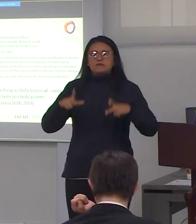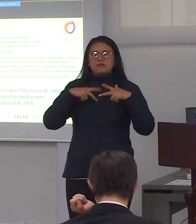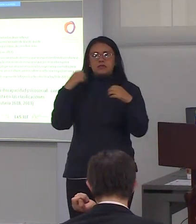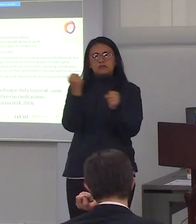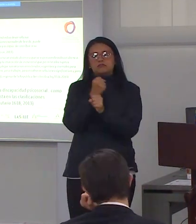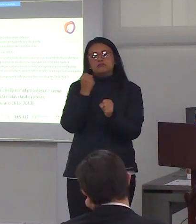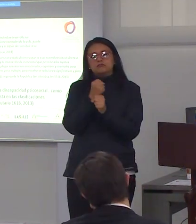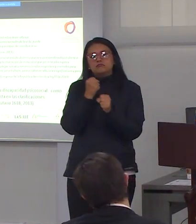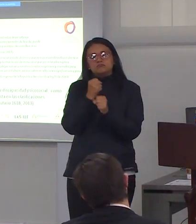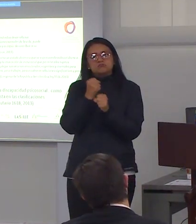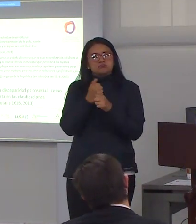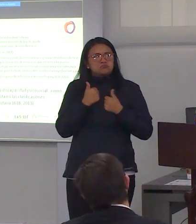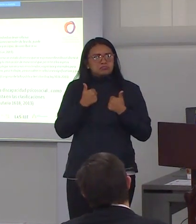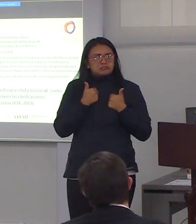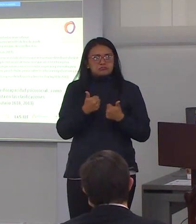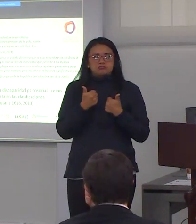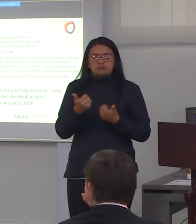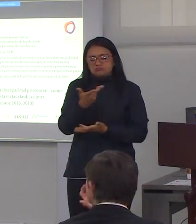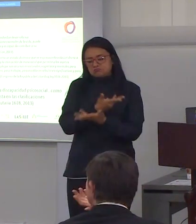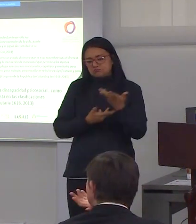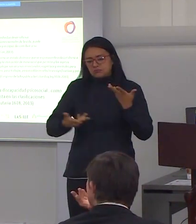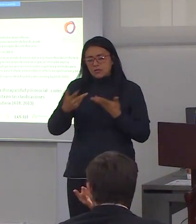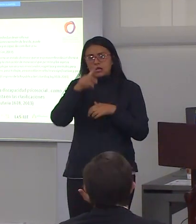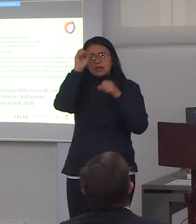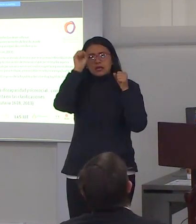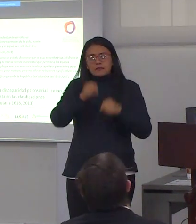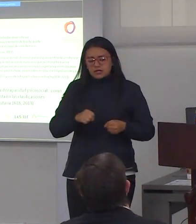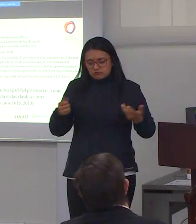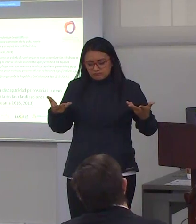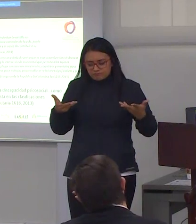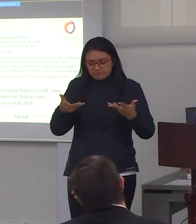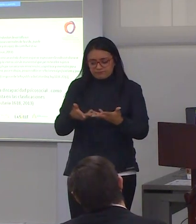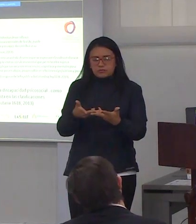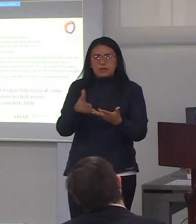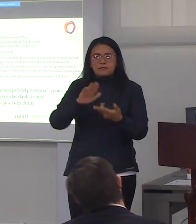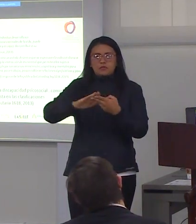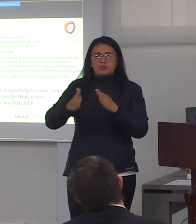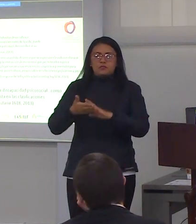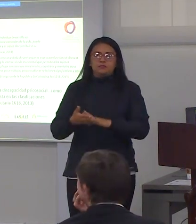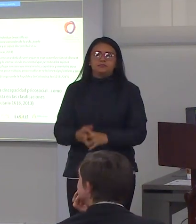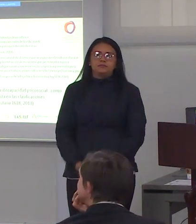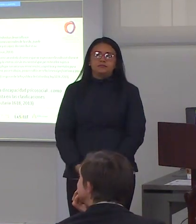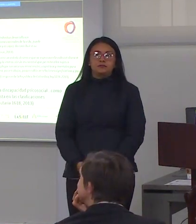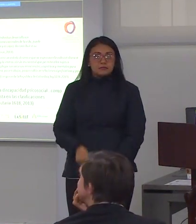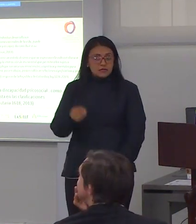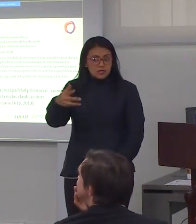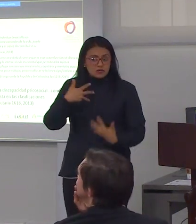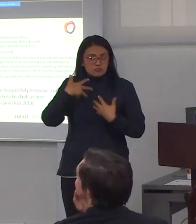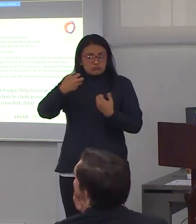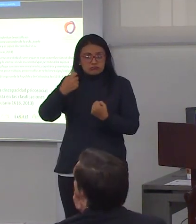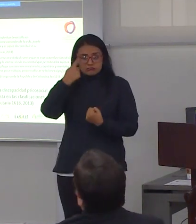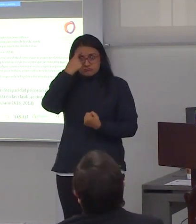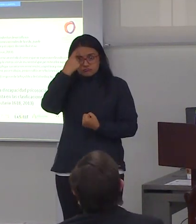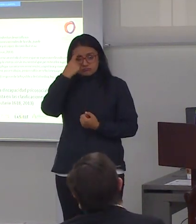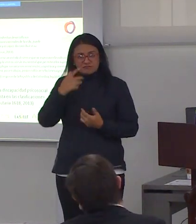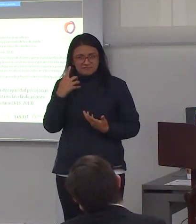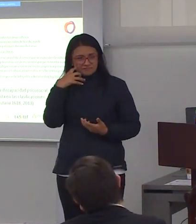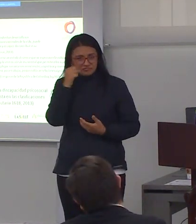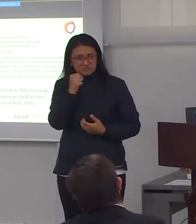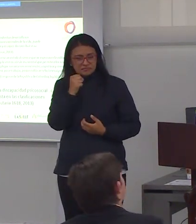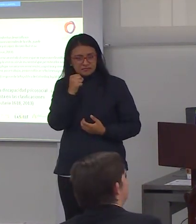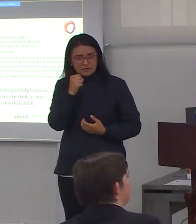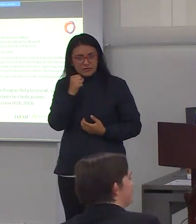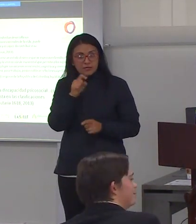fructíferamente y es capaz de contribuir a su comunidad eso es salud mental si se dan cuenta